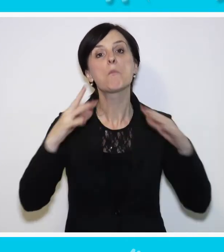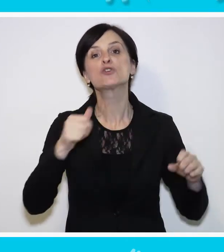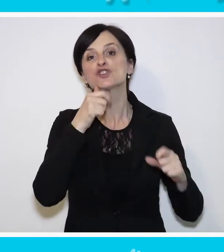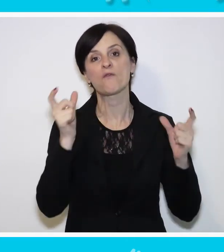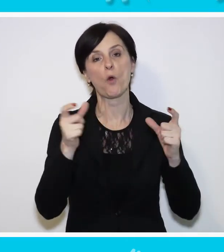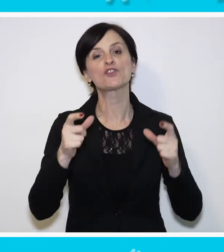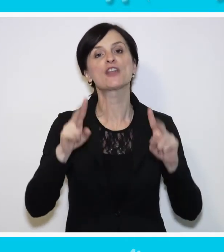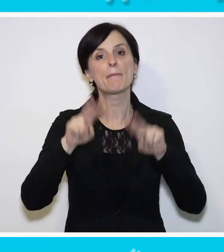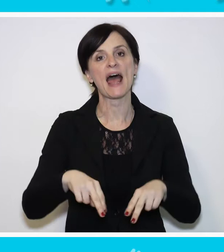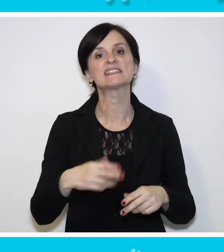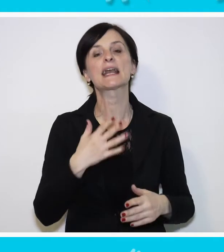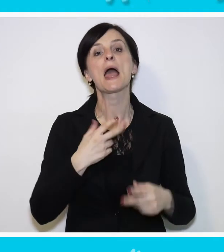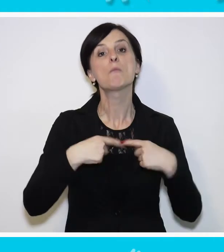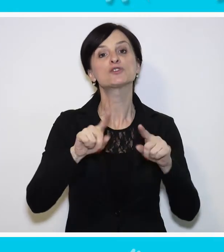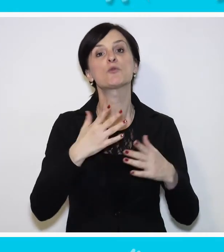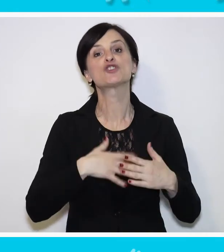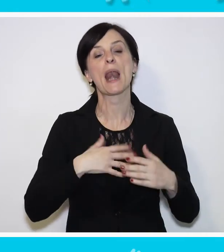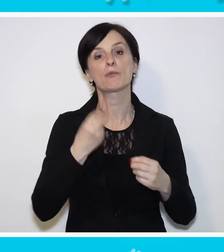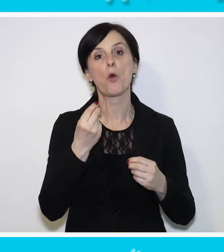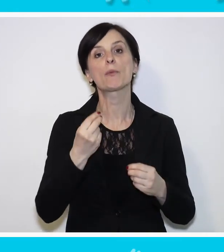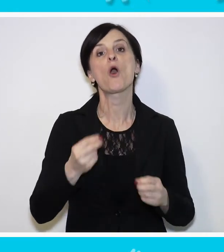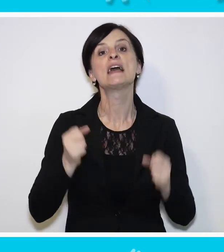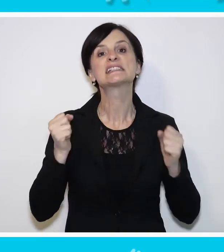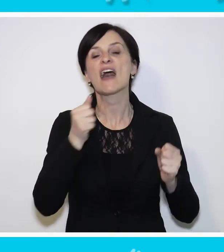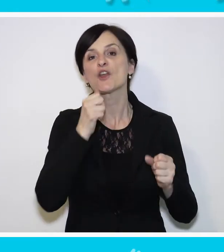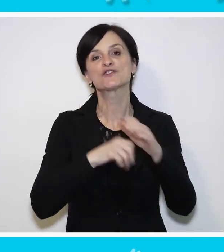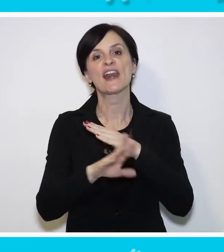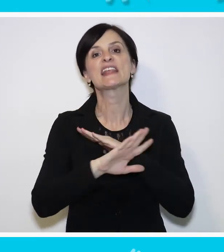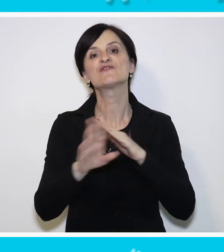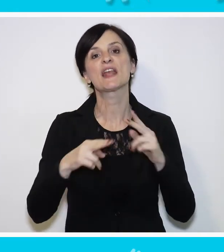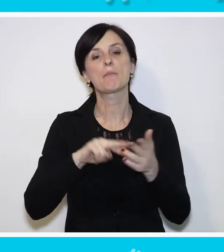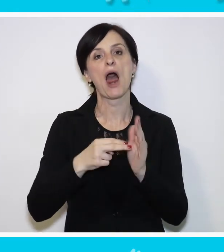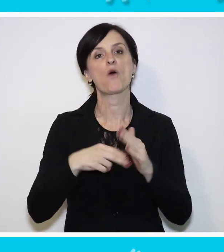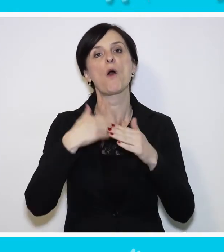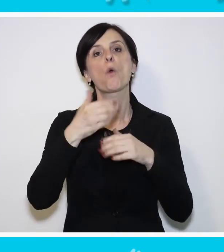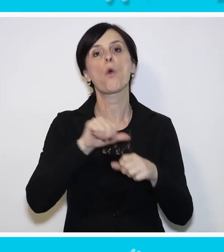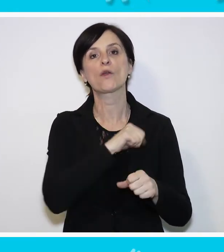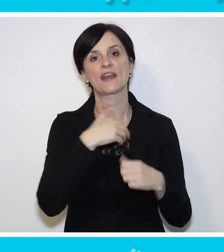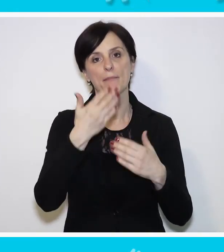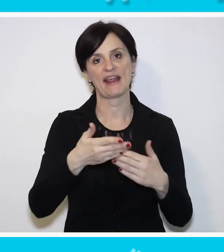praznike. Posebno vam želim dobro zdravlje i ostvarenje svih planova u godini koja je pred nama.